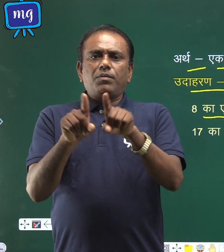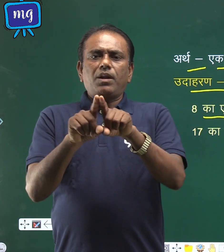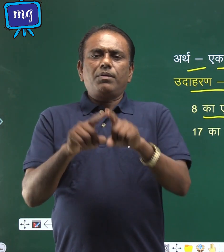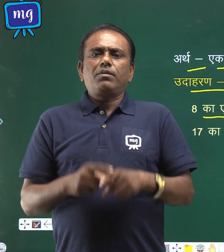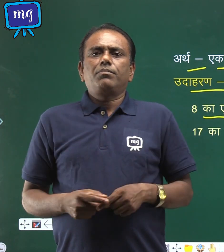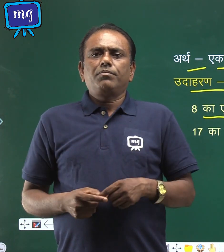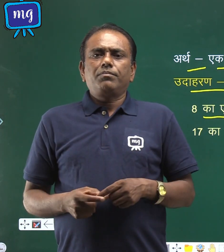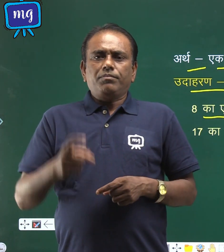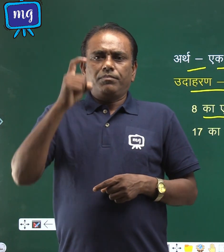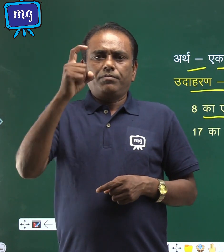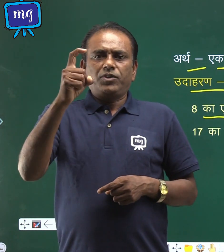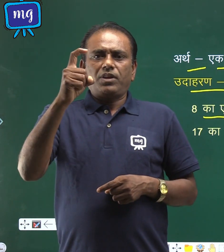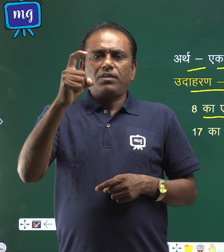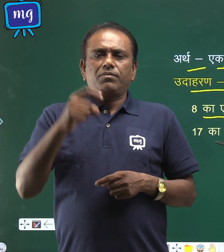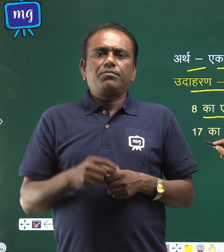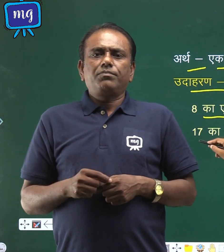बराबर 7।